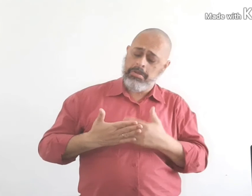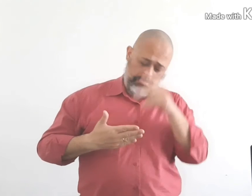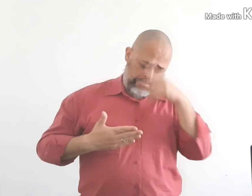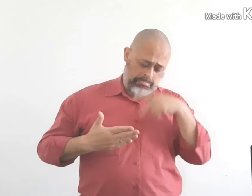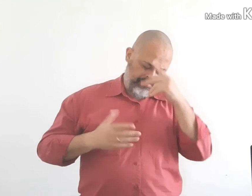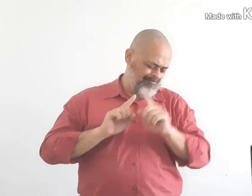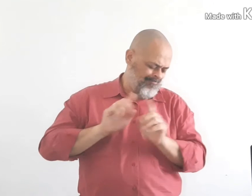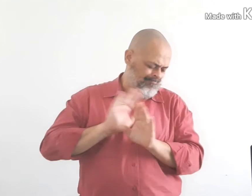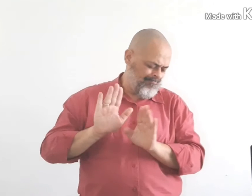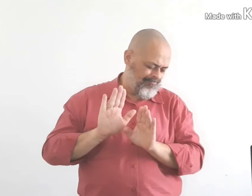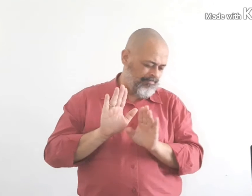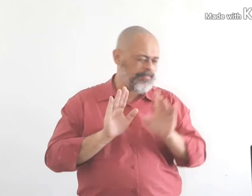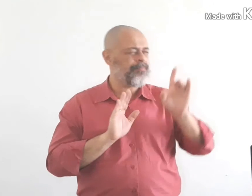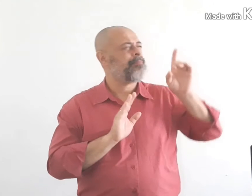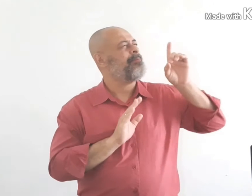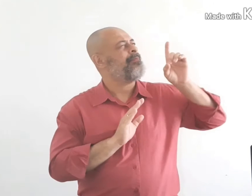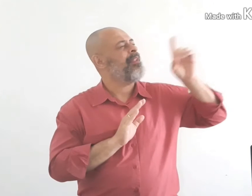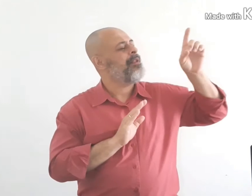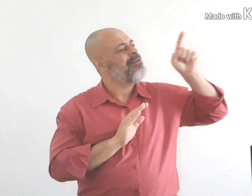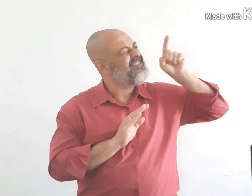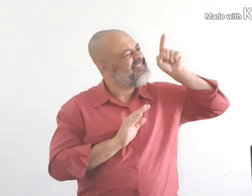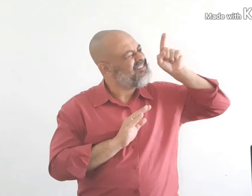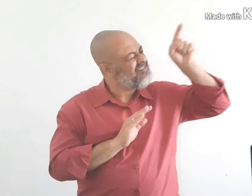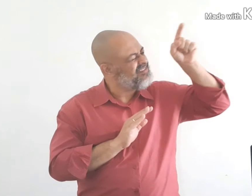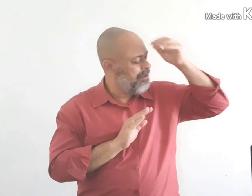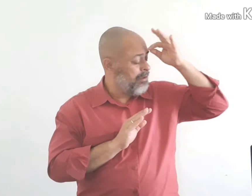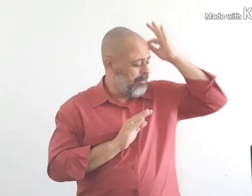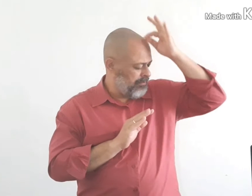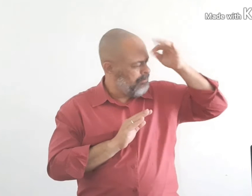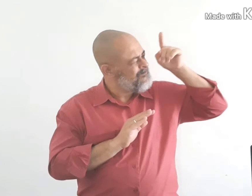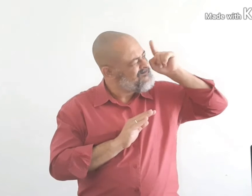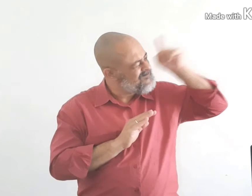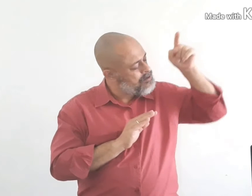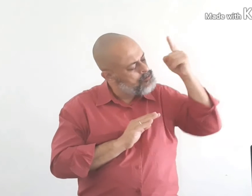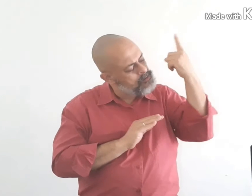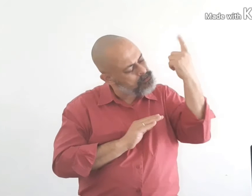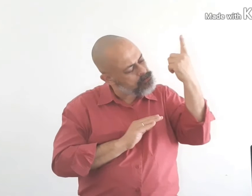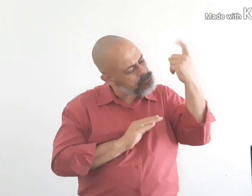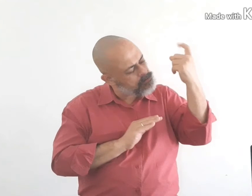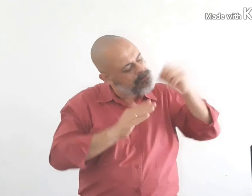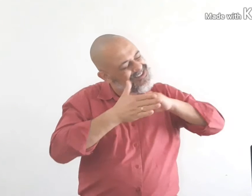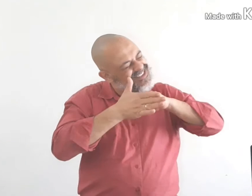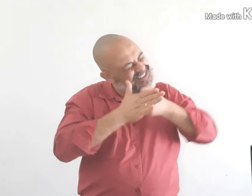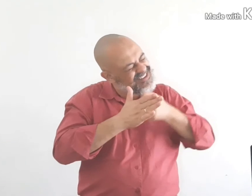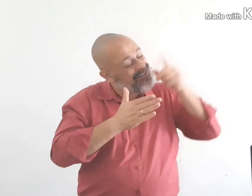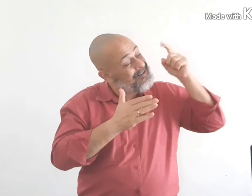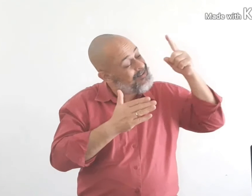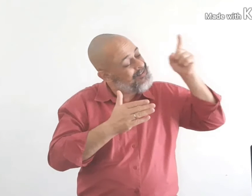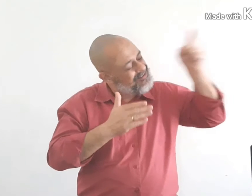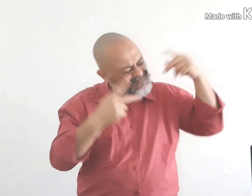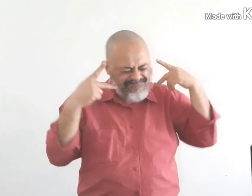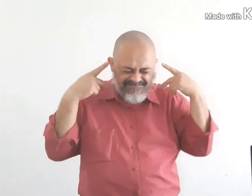fiz, sejam, Senhor, a nossa segurança agora, mas tão somente, Senhor, a ação